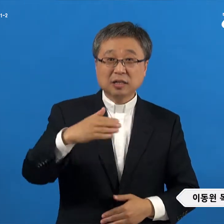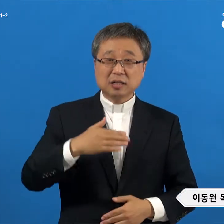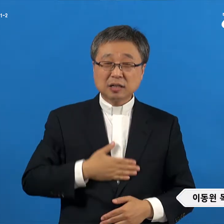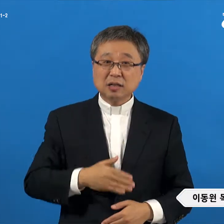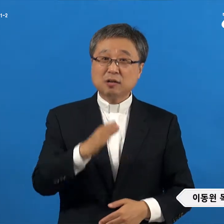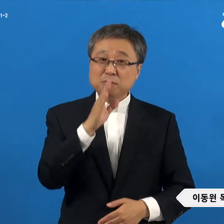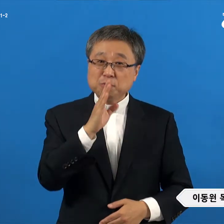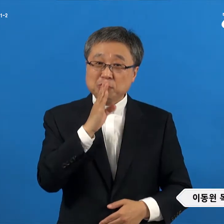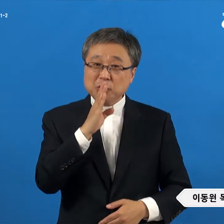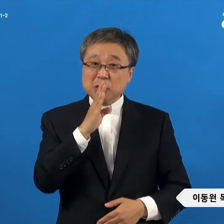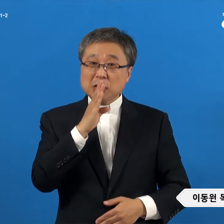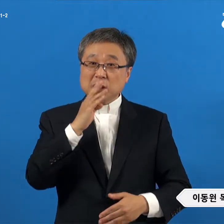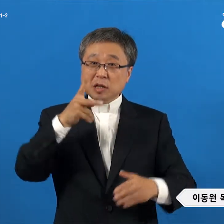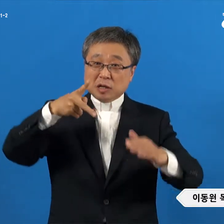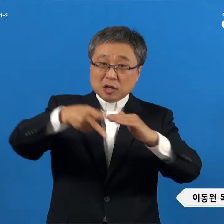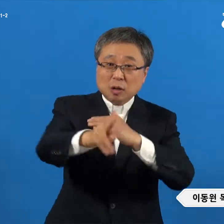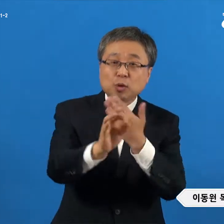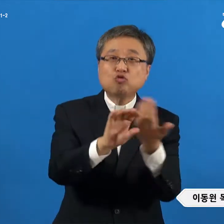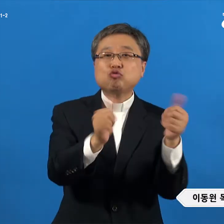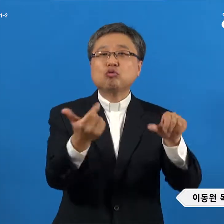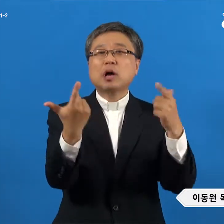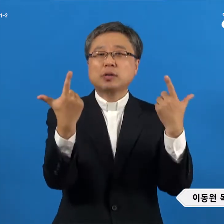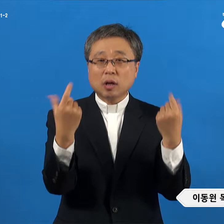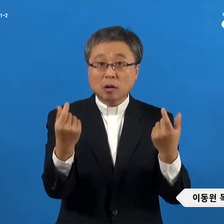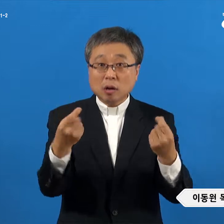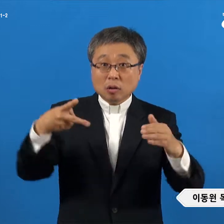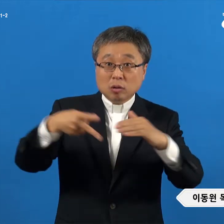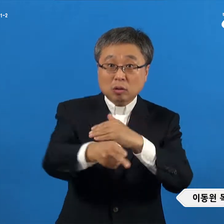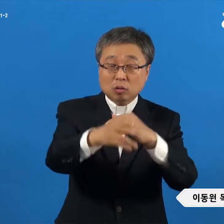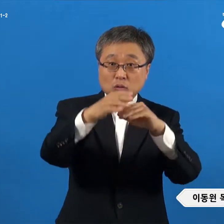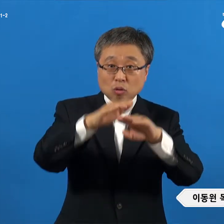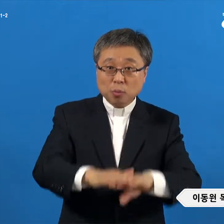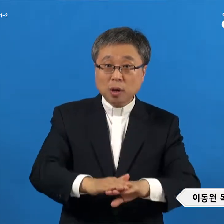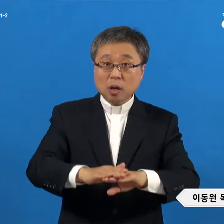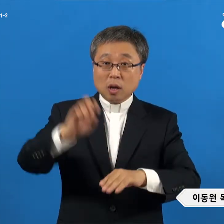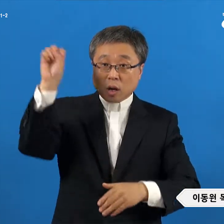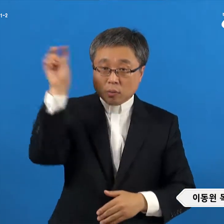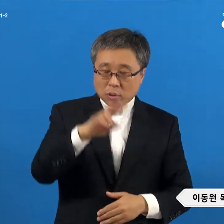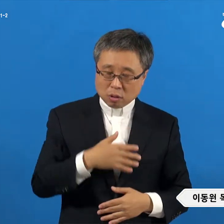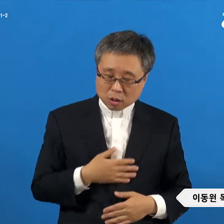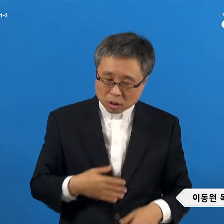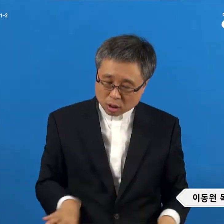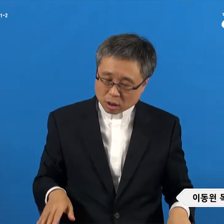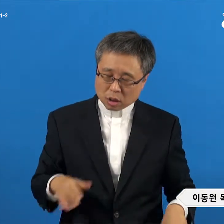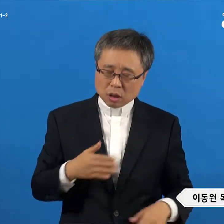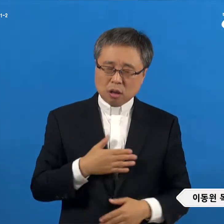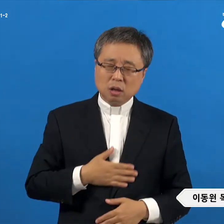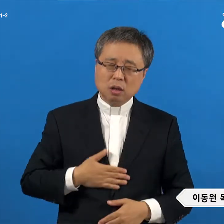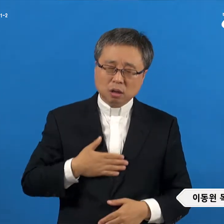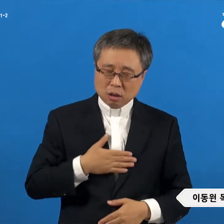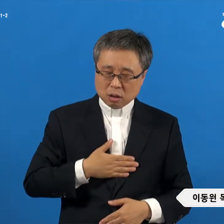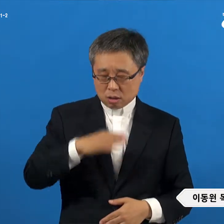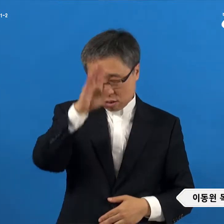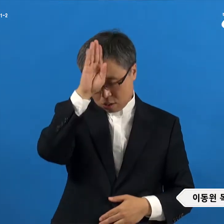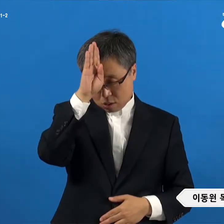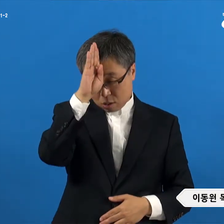끊으면 죽을 것 같아요. 그래서 그것을 끊어놓으면 갑자기 무력감 속에 우울증에 빠지는 사람들이 적지 않습니다. 그런가